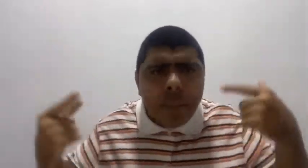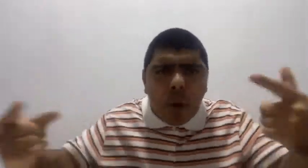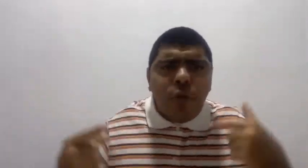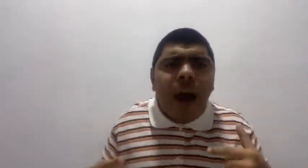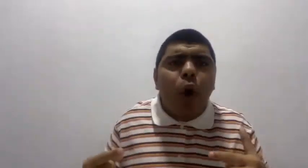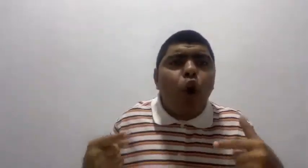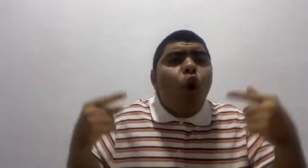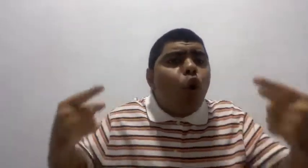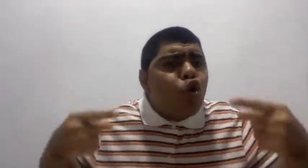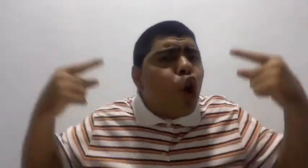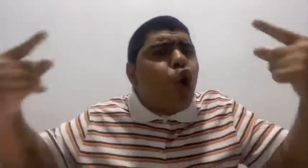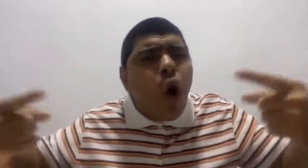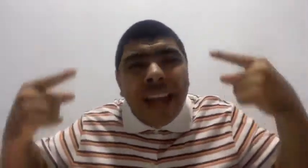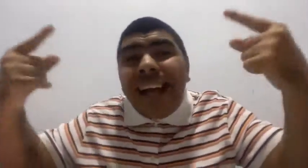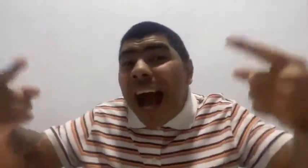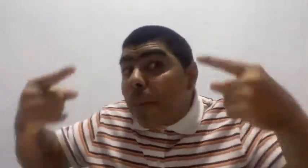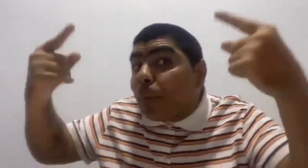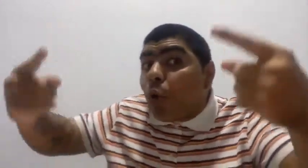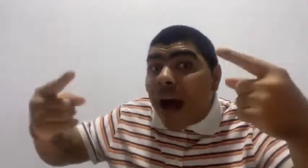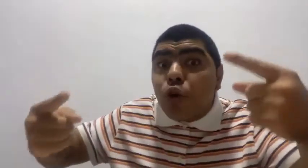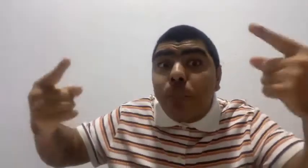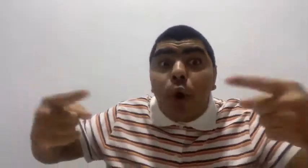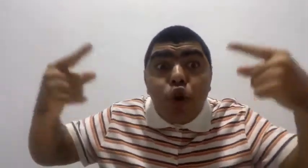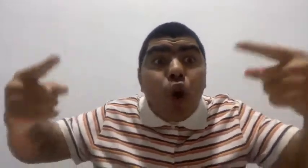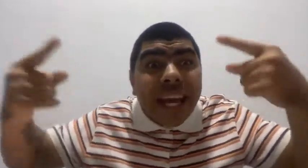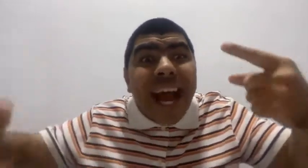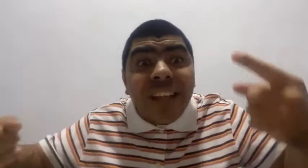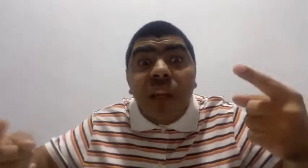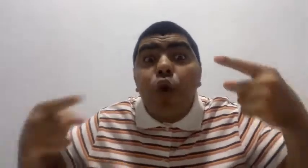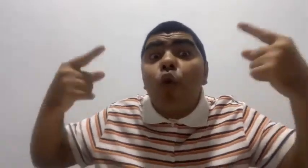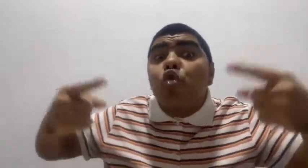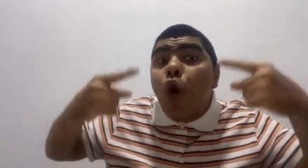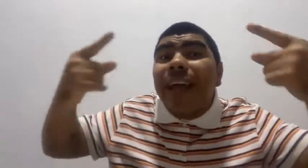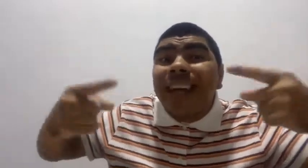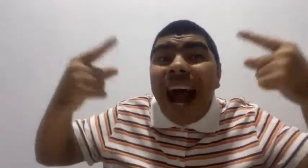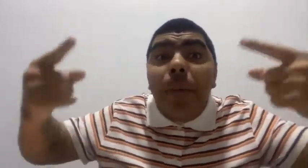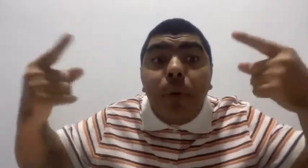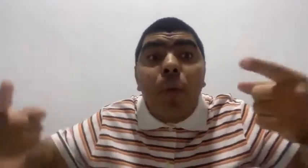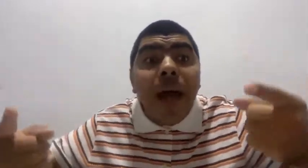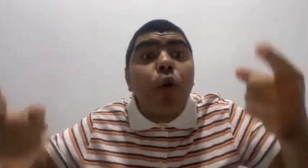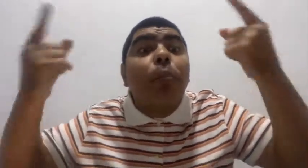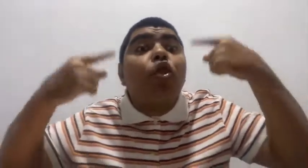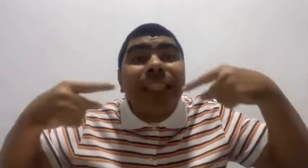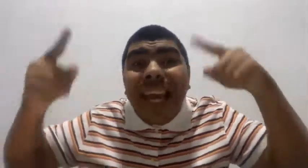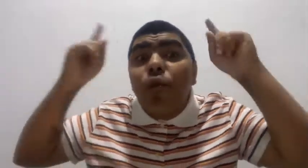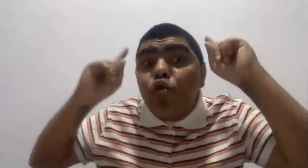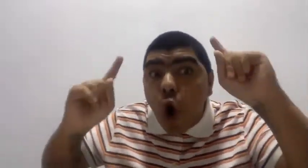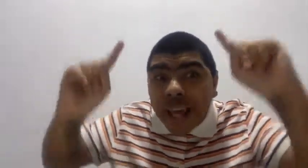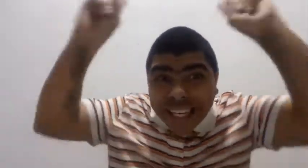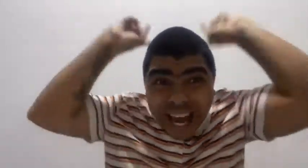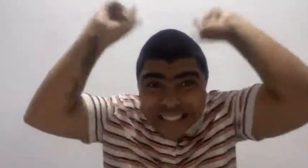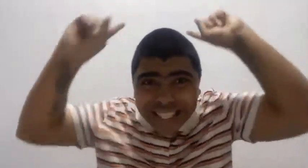por favor. Uno no es aprobado por lo que hace. Uno es aprobado por quien uno es delante de